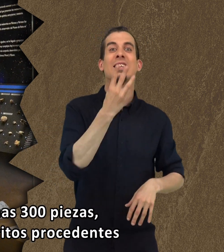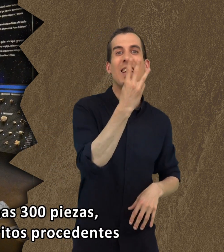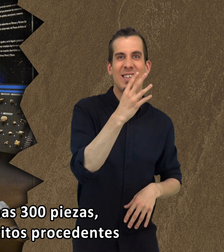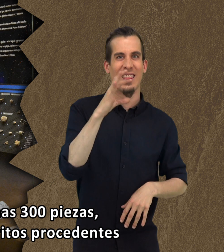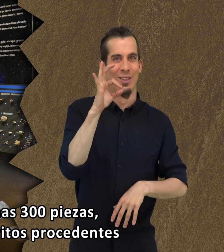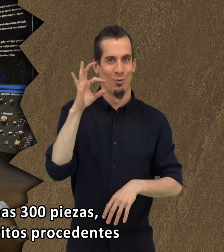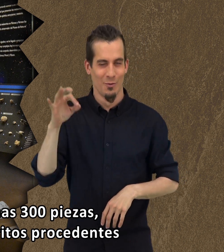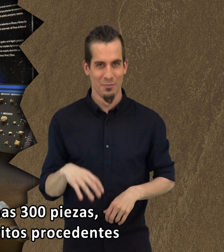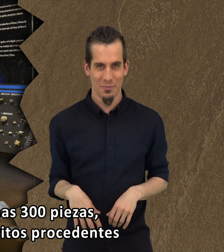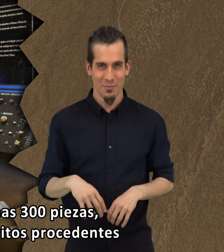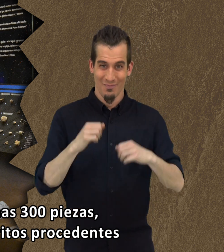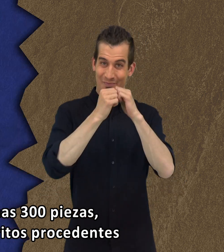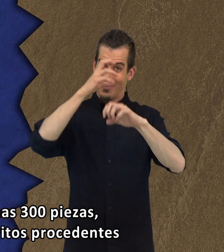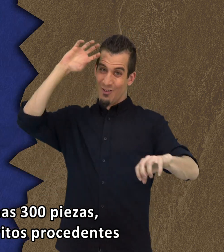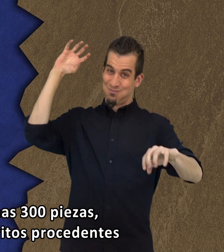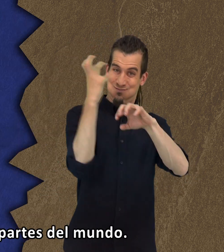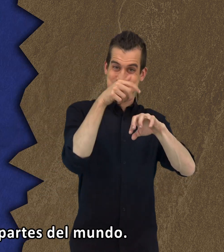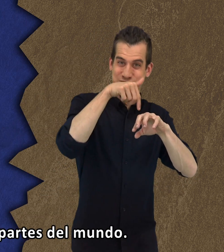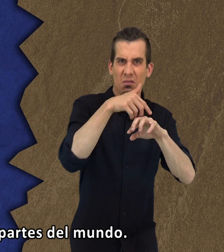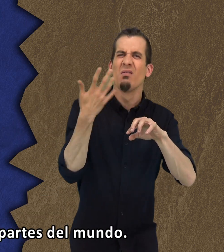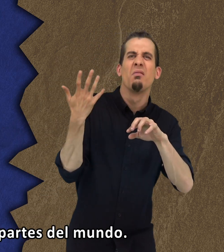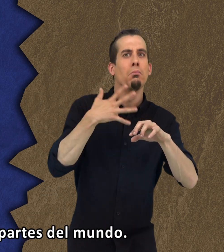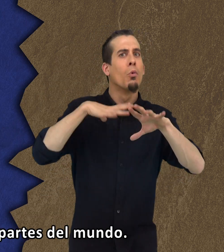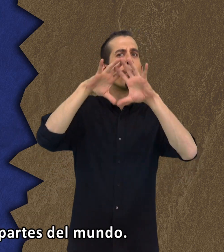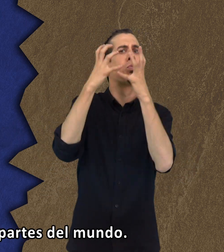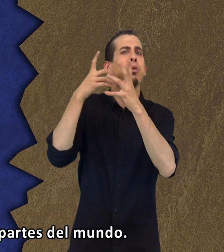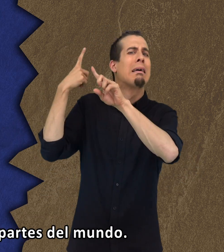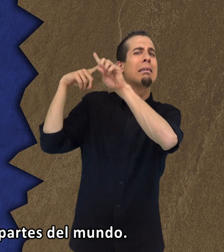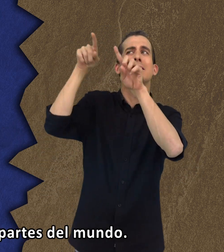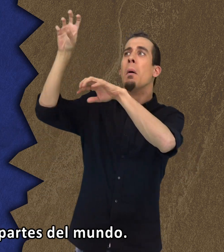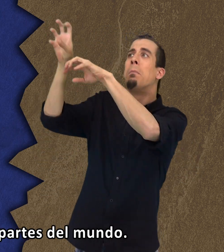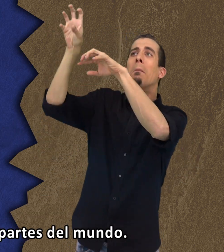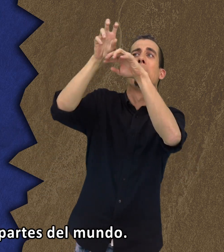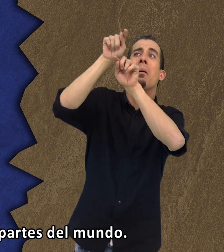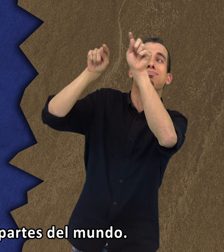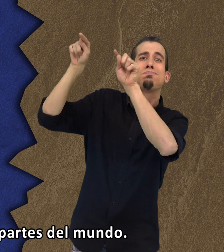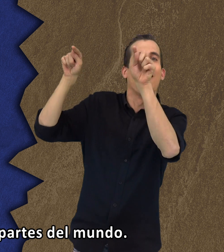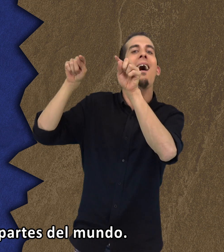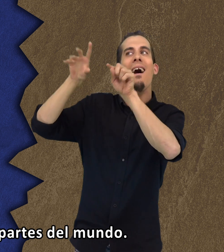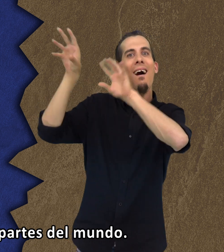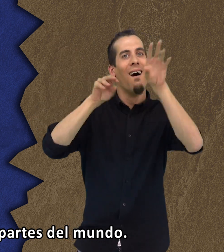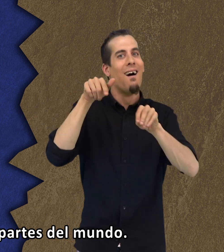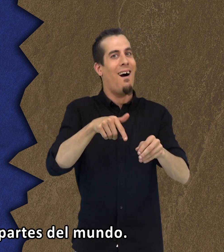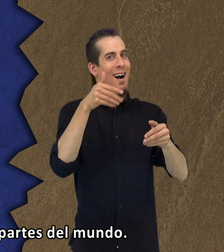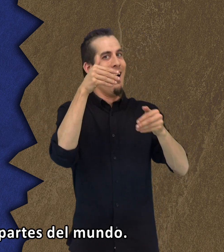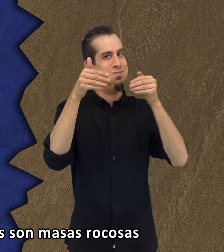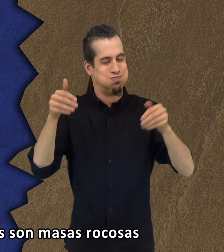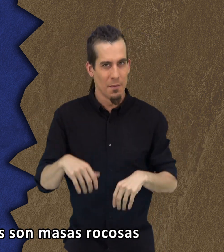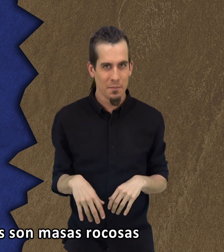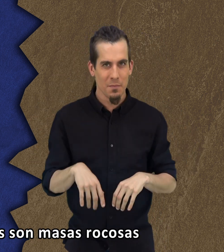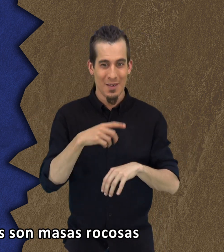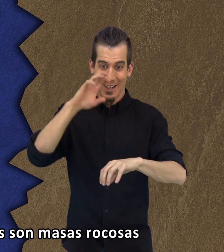tiene unas 300 piezas con meteoritos procedentes de distintas partes del mundo